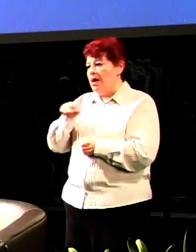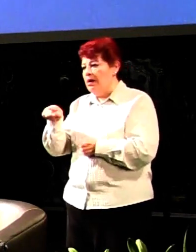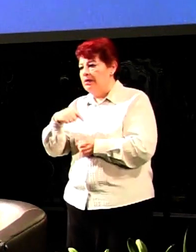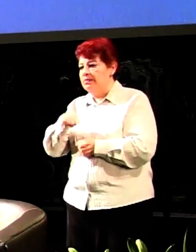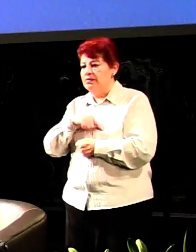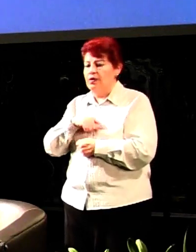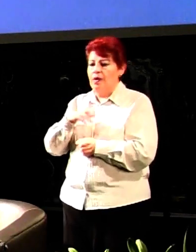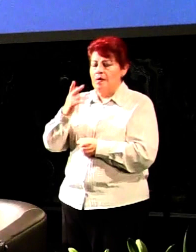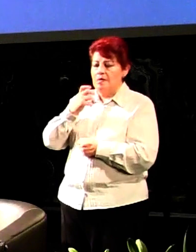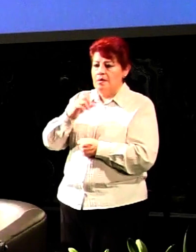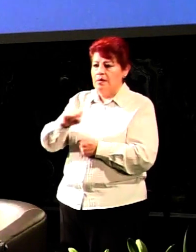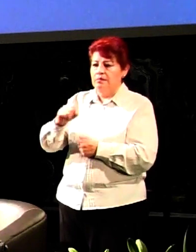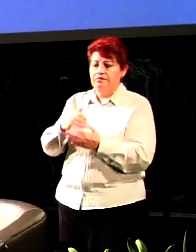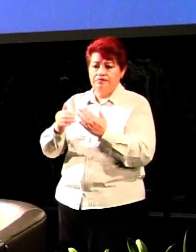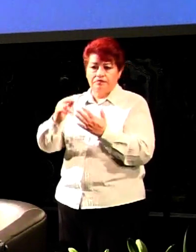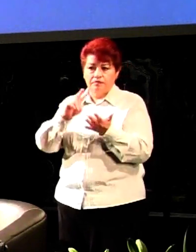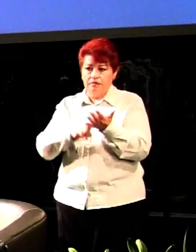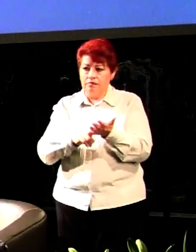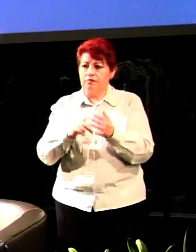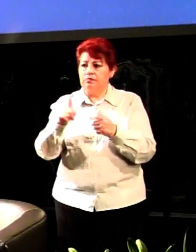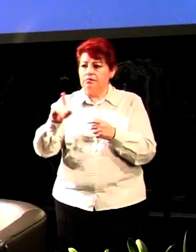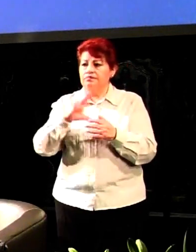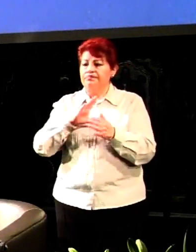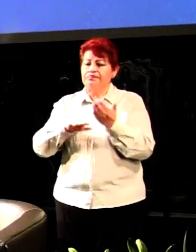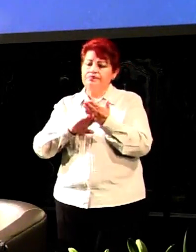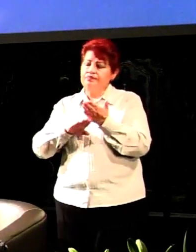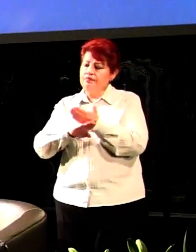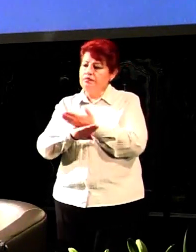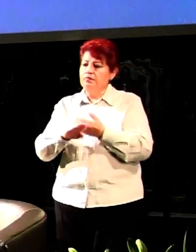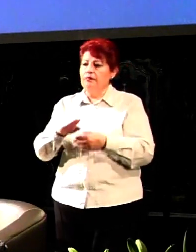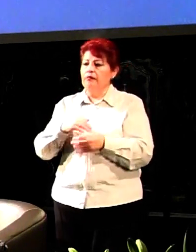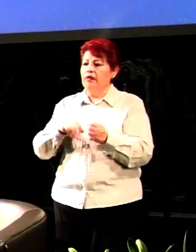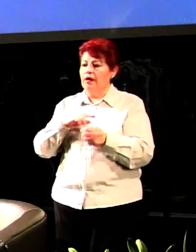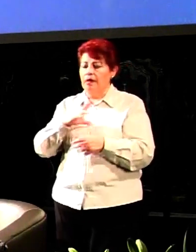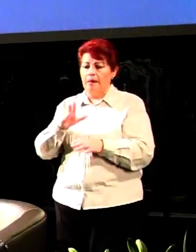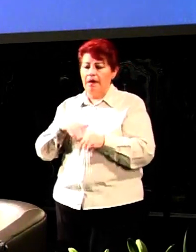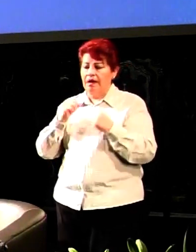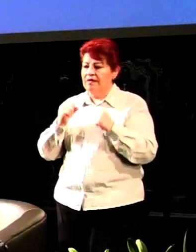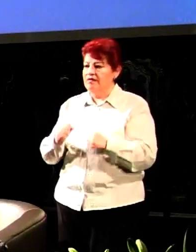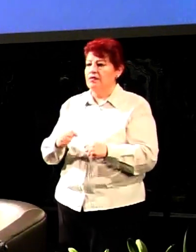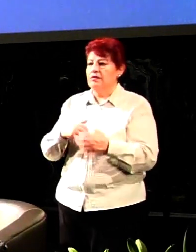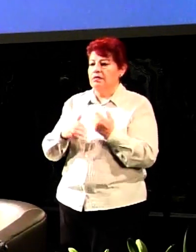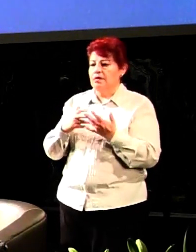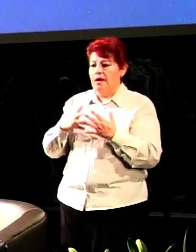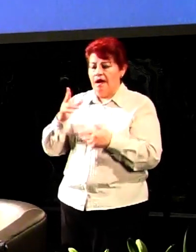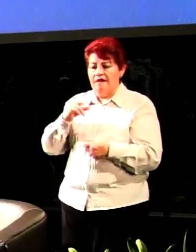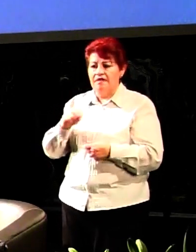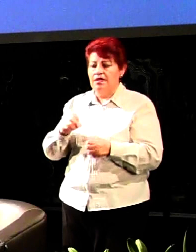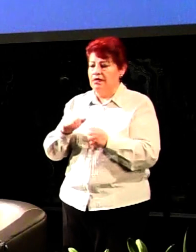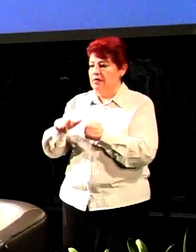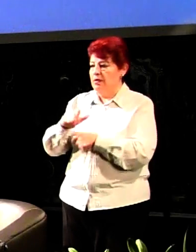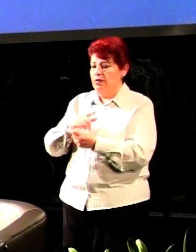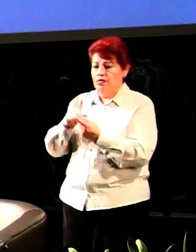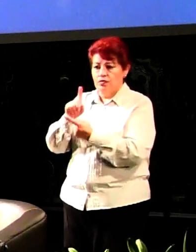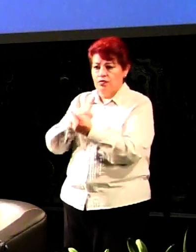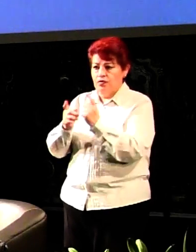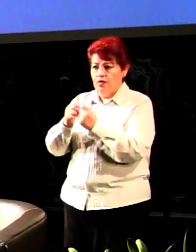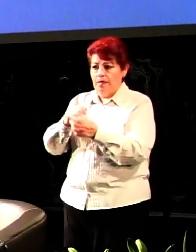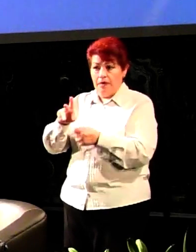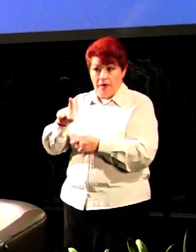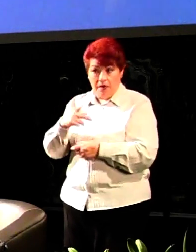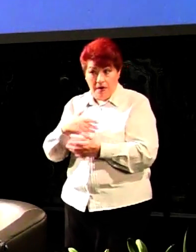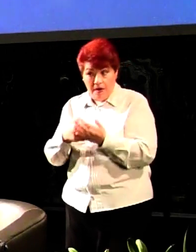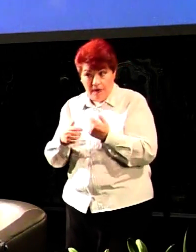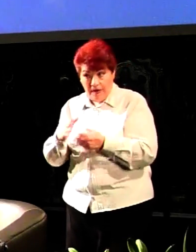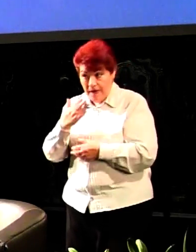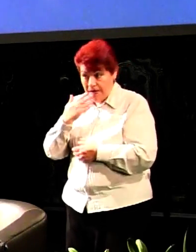las habilidades que antes mencioné para aprender a arreglar sus problemas los hace ser más fuerte y desarrollar habilidades sociales. Pero hoy no podemos decir